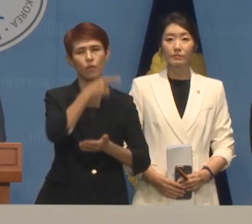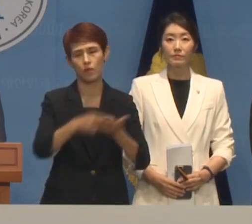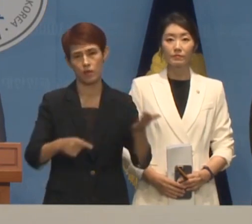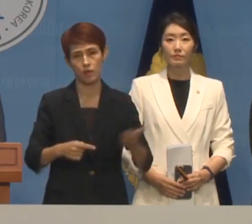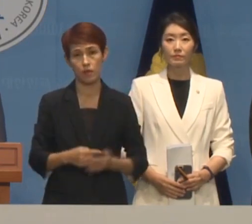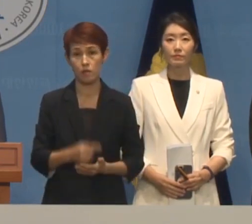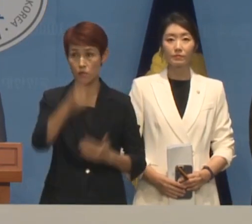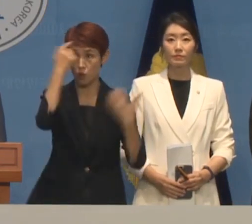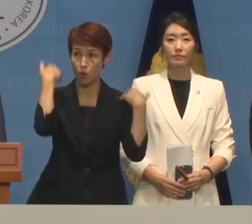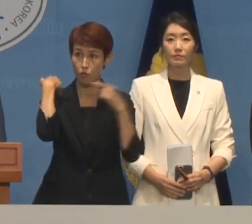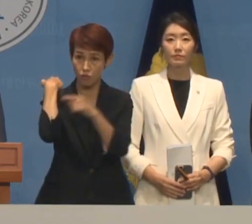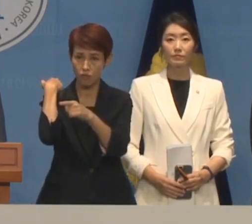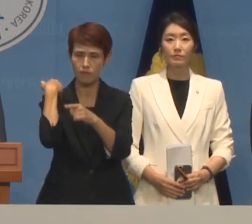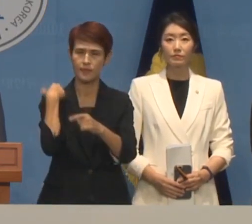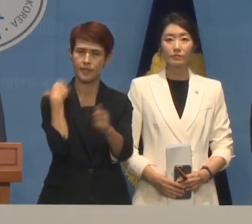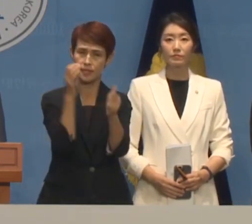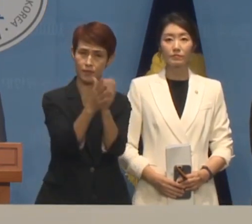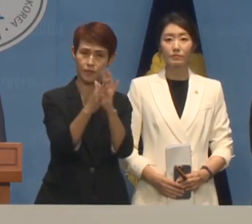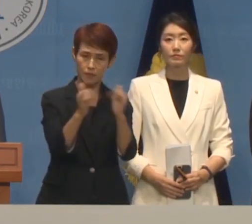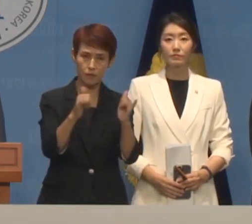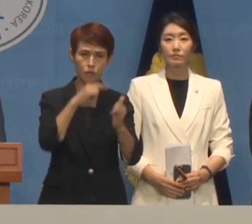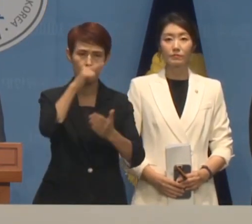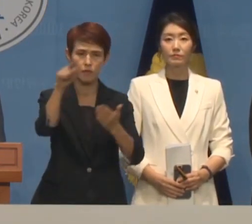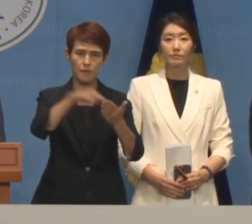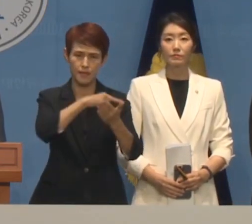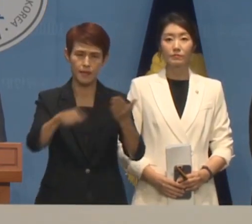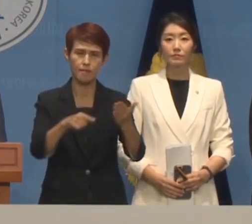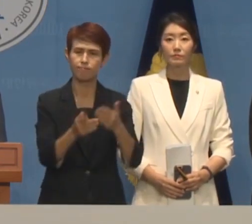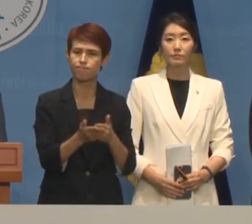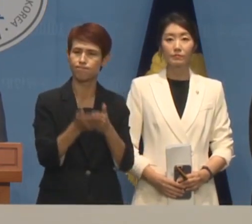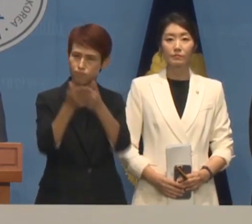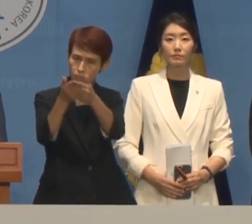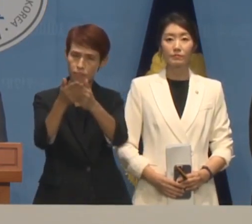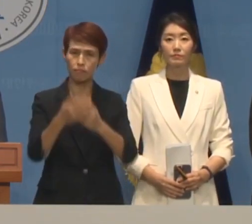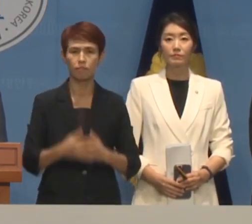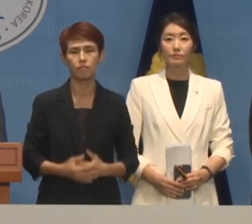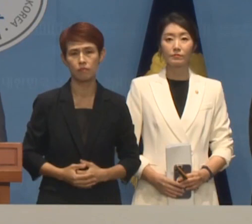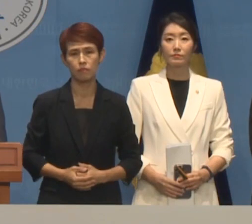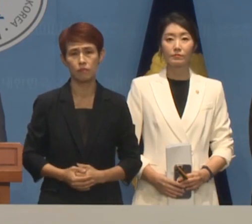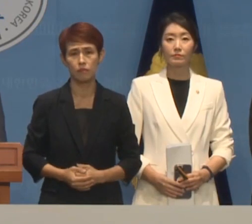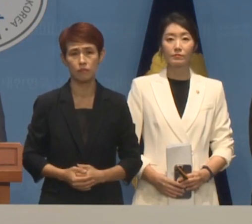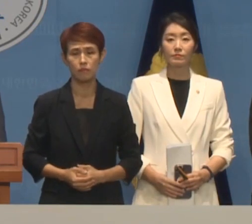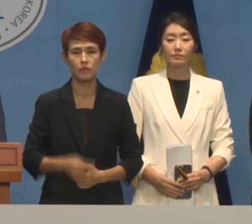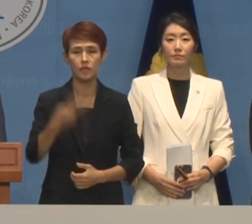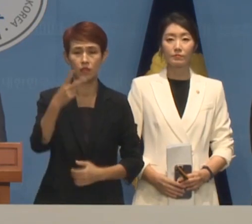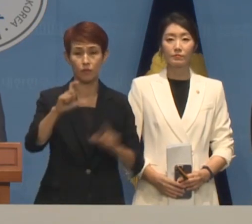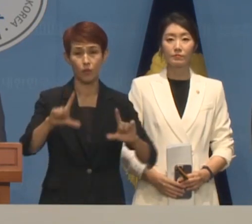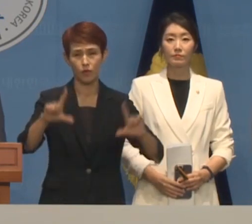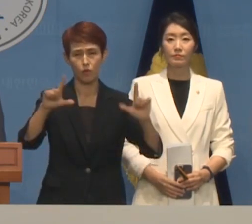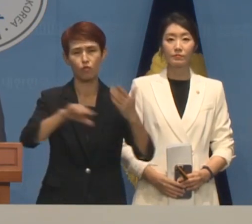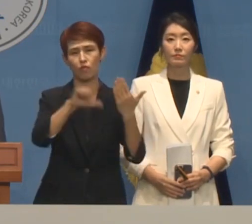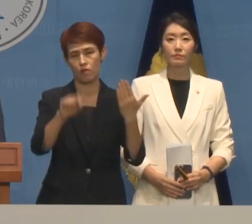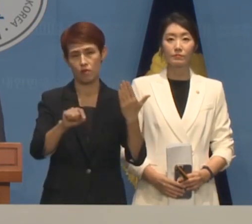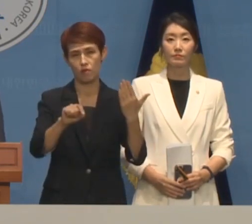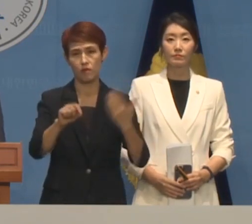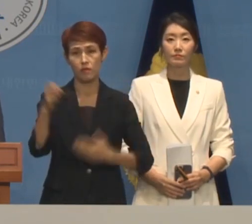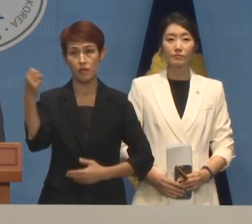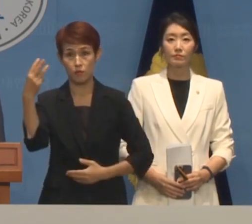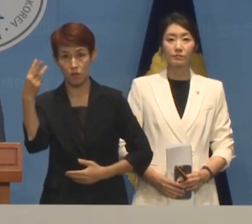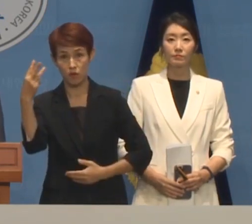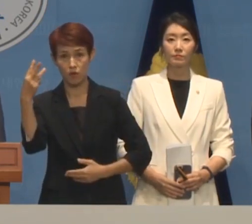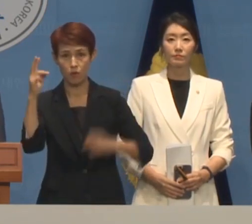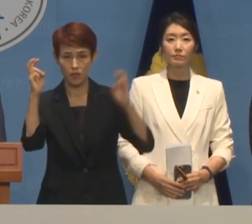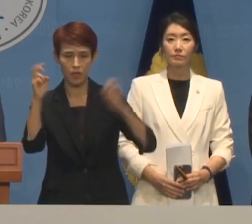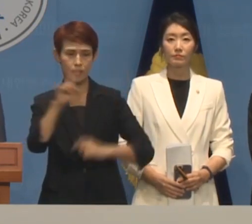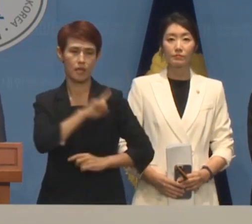대한 손해배상과 구상권 청구 소송을 제기하여야 합니다. 2015년 9월